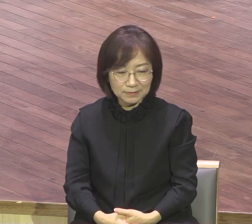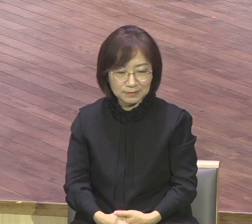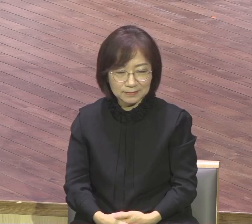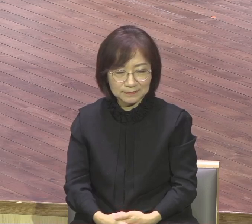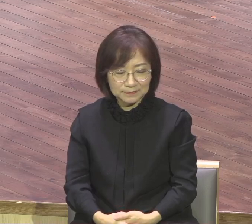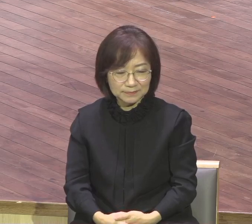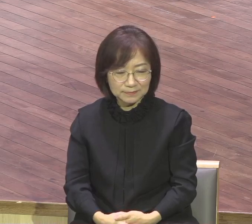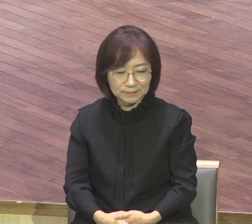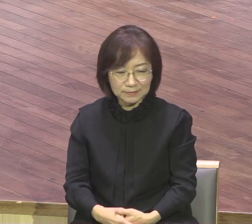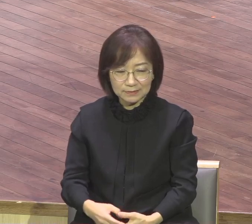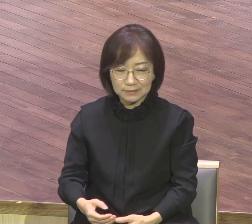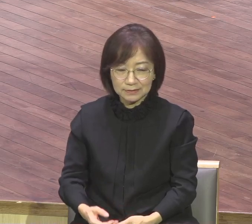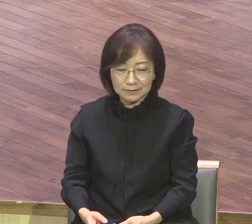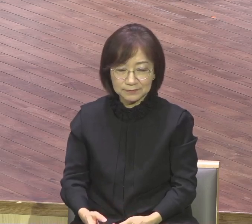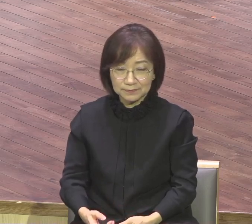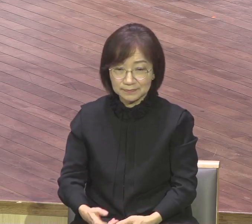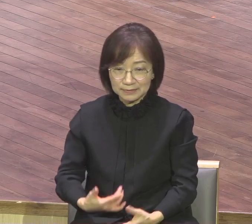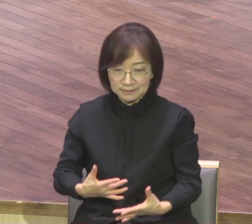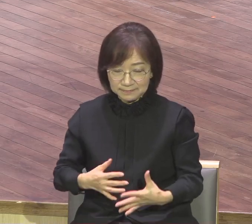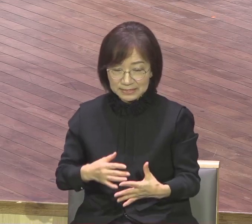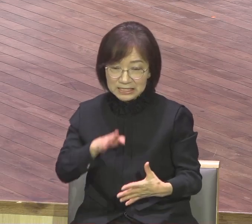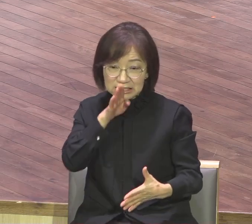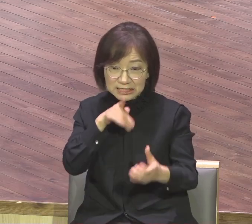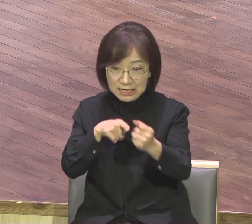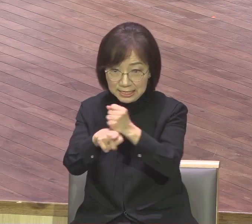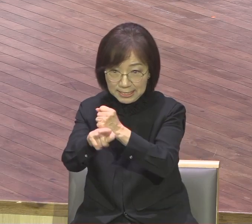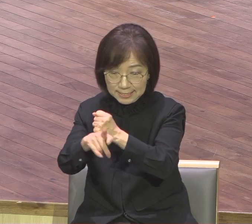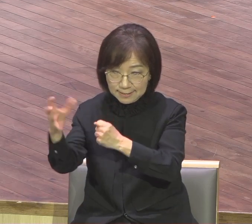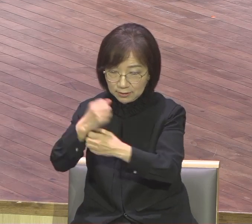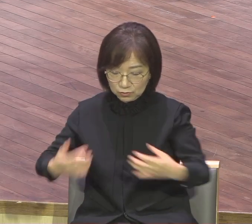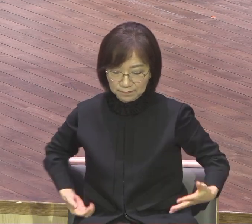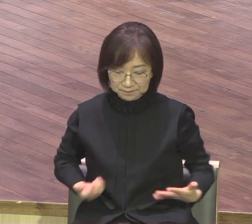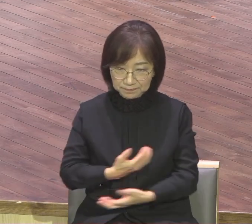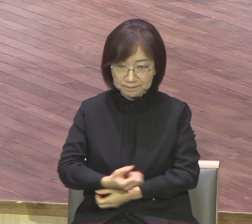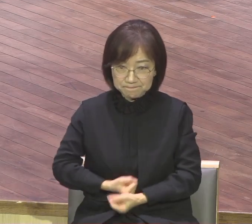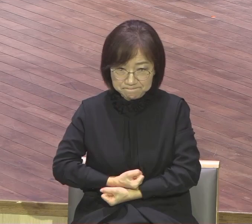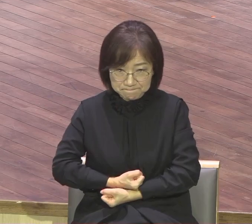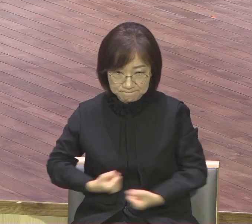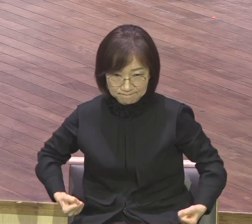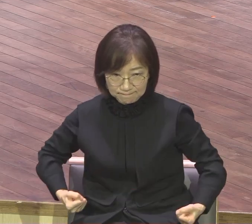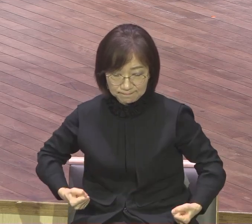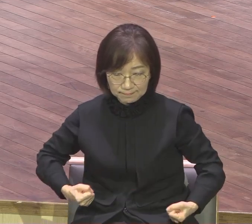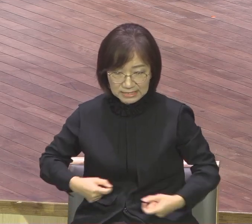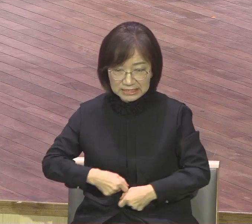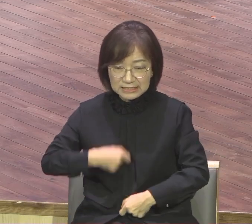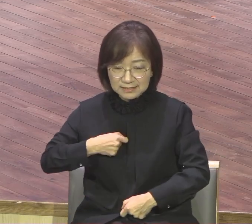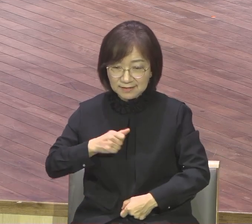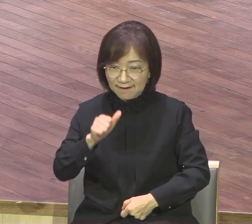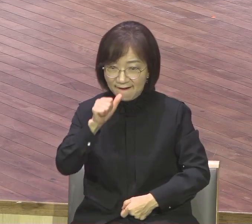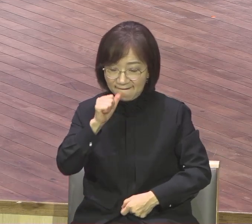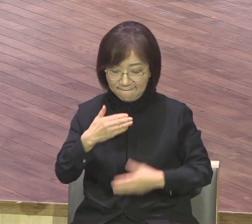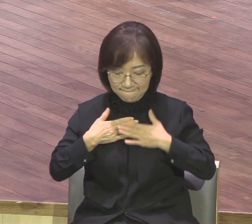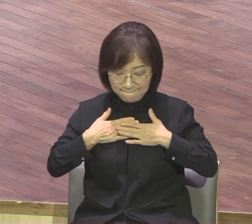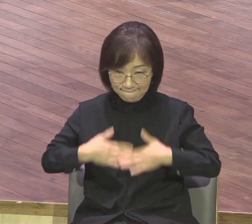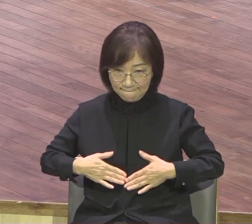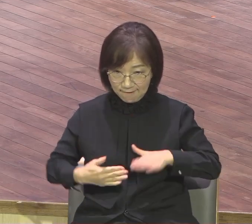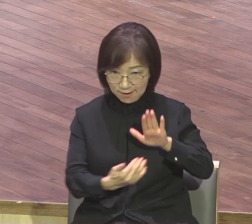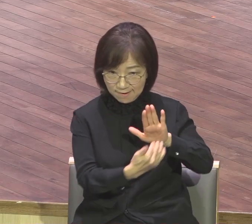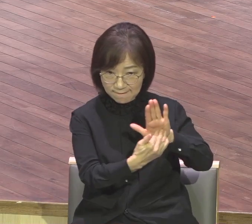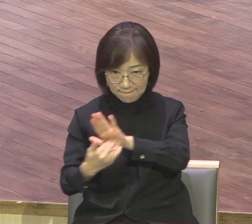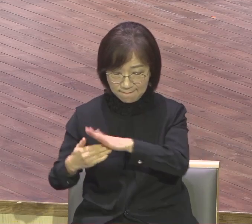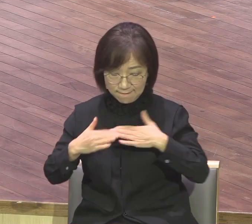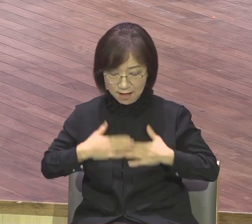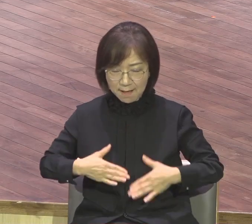que usaban los romanos. 진리의 허리띠를 띠고 que pongamos ceñido 의 호신경을 붙이고 con la verdad y vestido con la coraza. 평안의